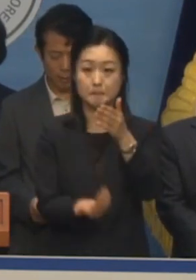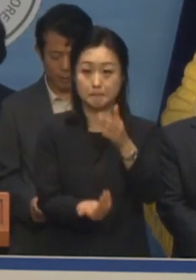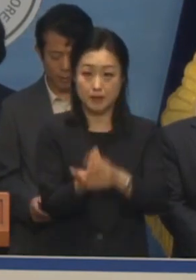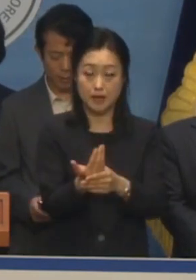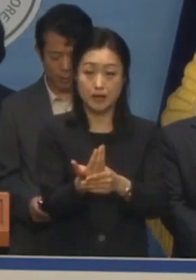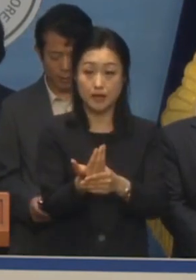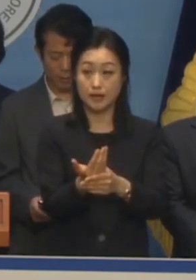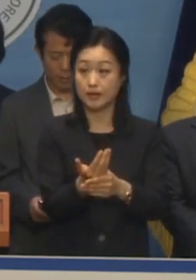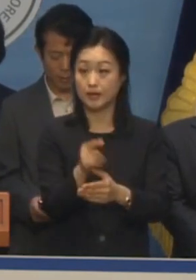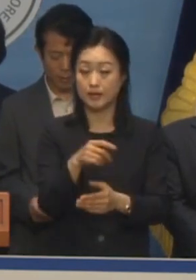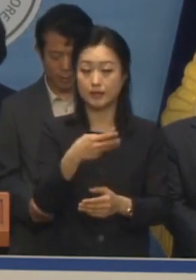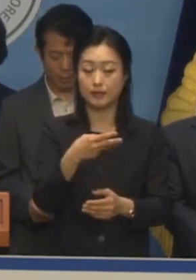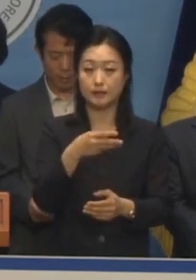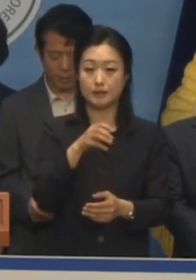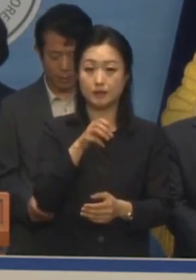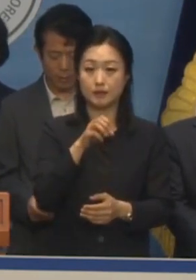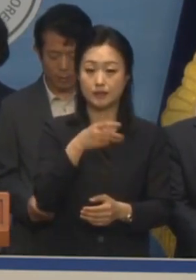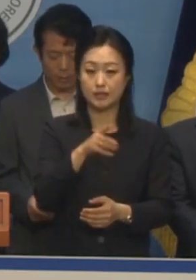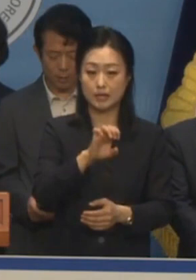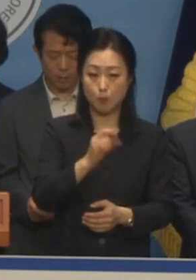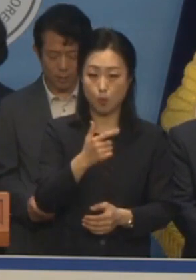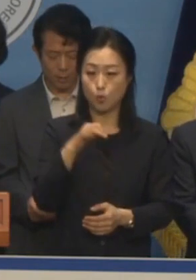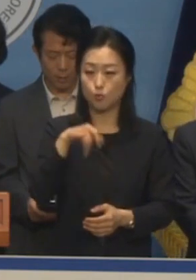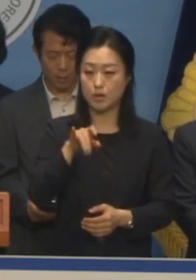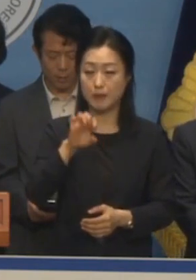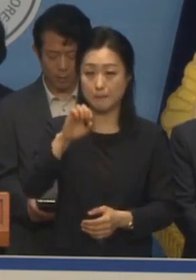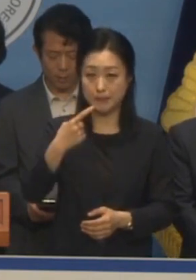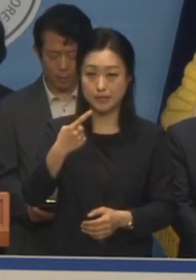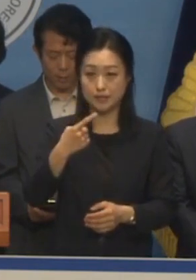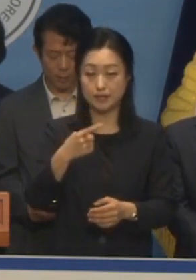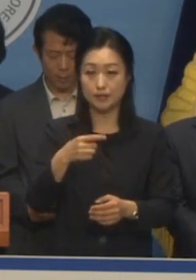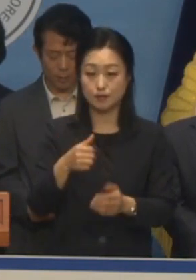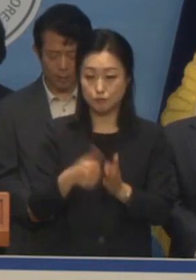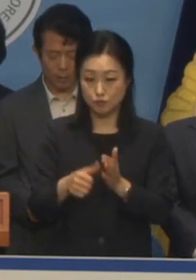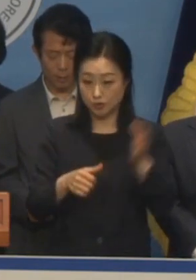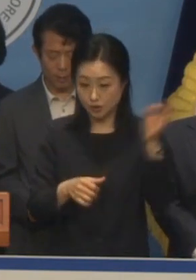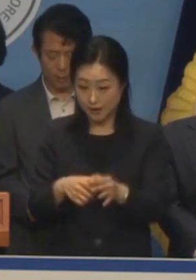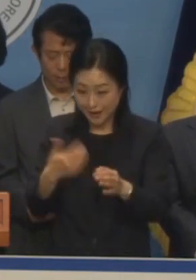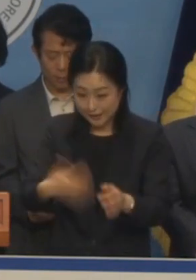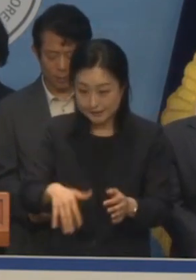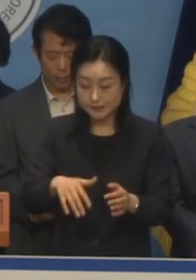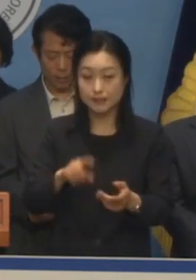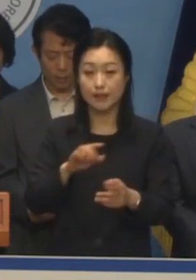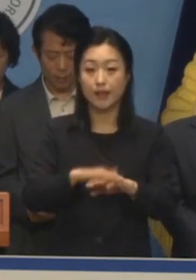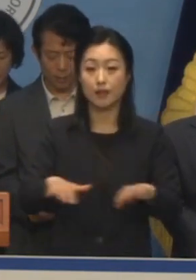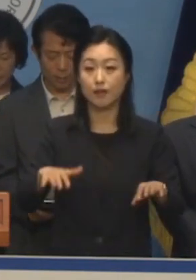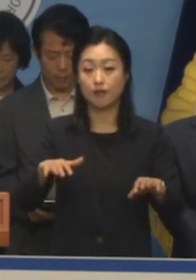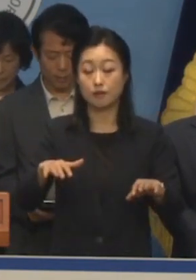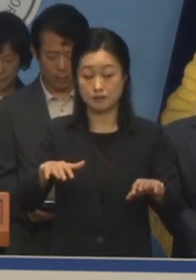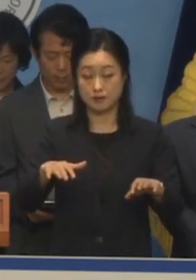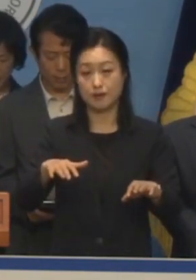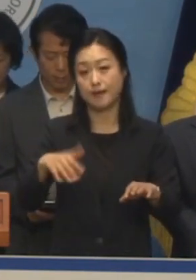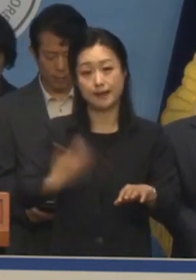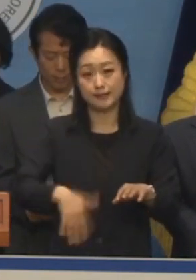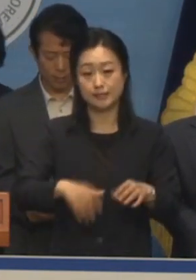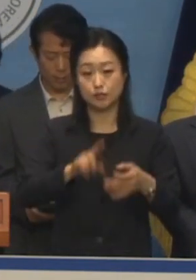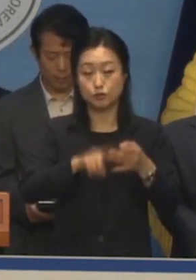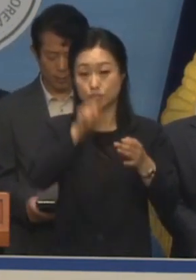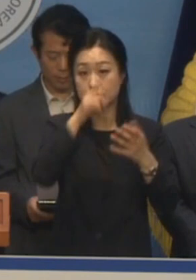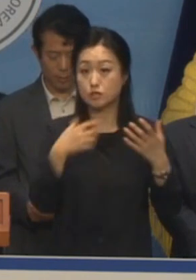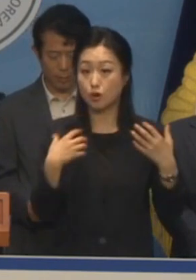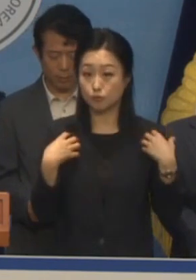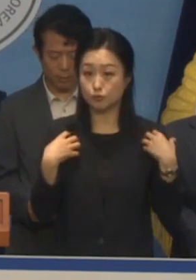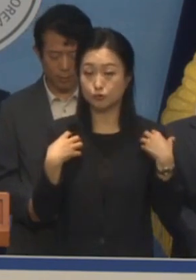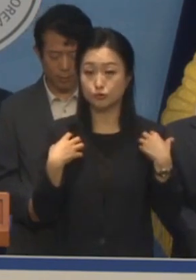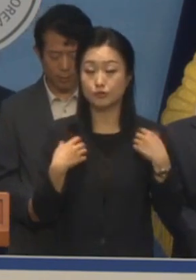티몬 UMF의 판매 대금 미정산 사태에 대한 해결의 물꼬가 틔우지 않고 있습니다. 윤석열 정부는